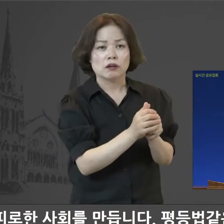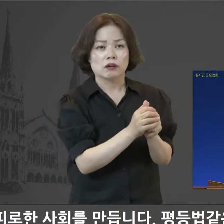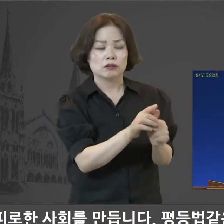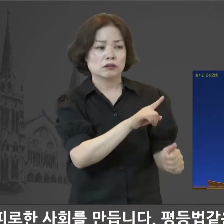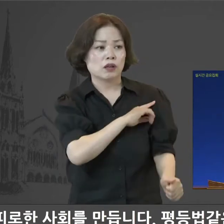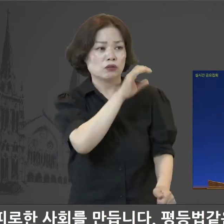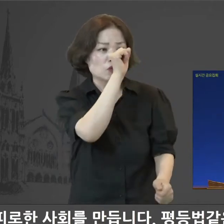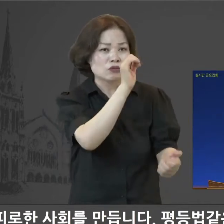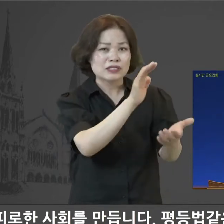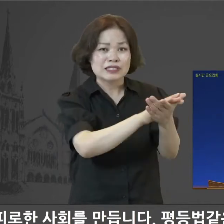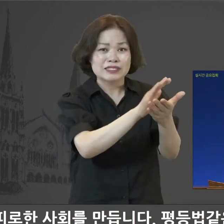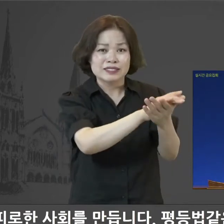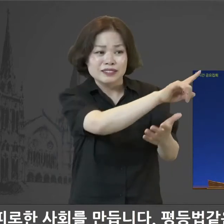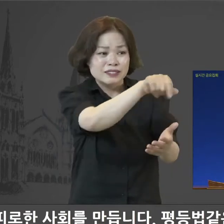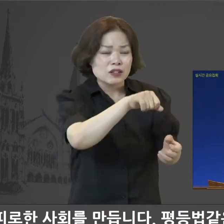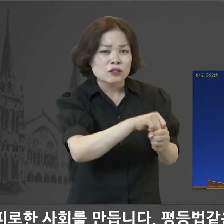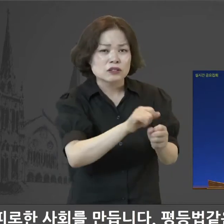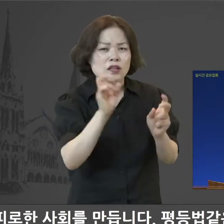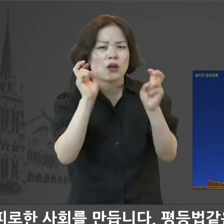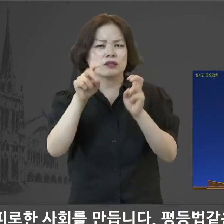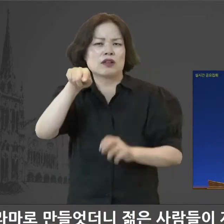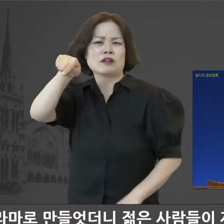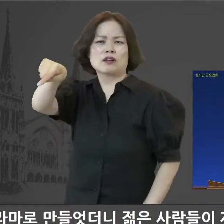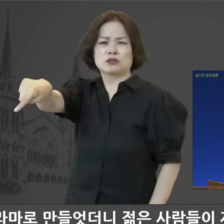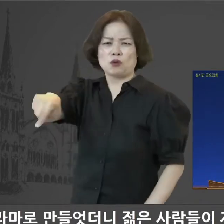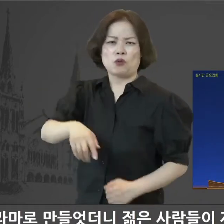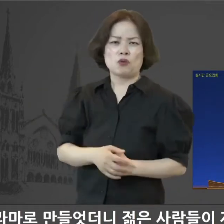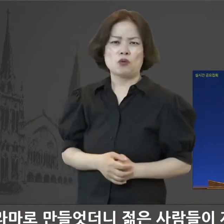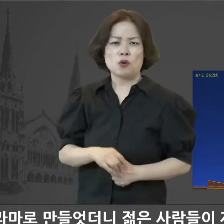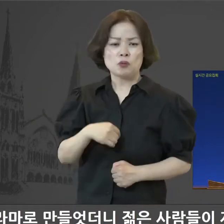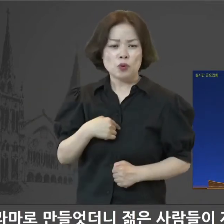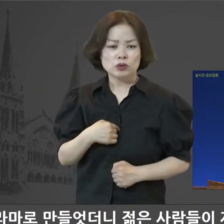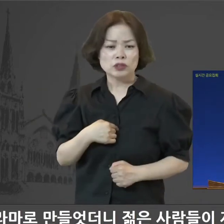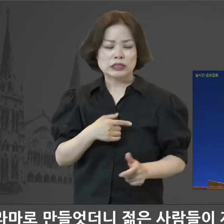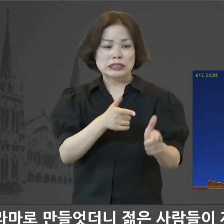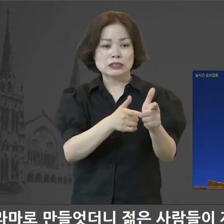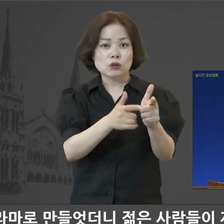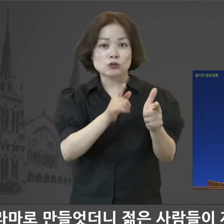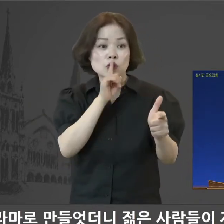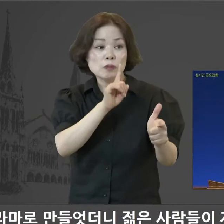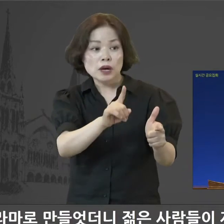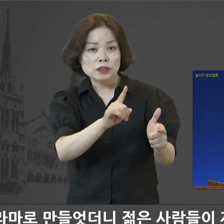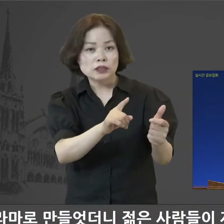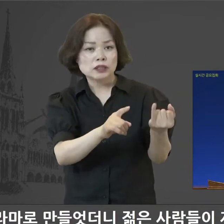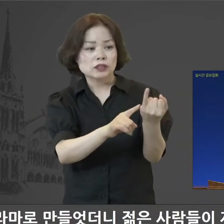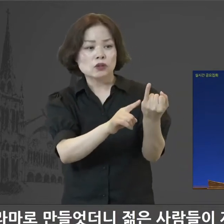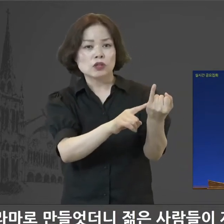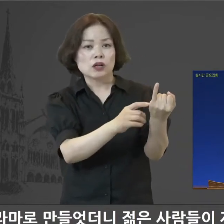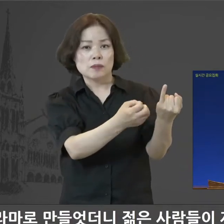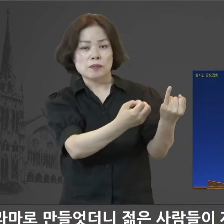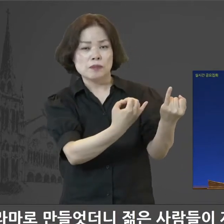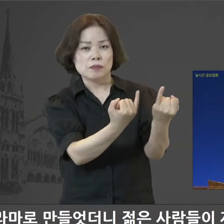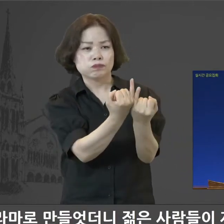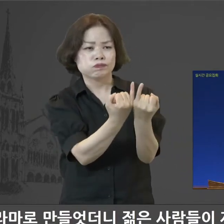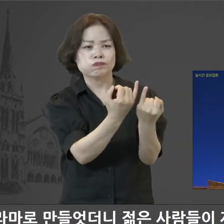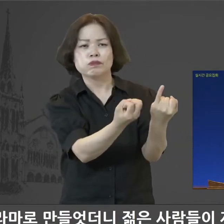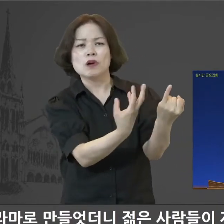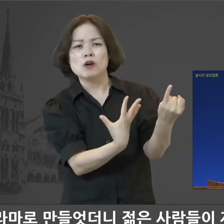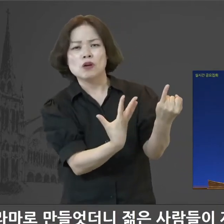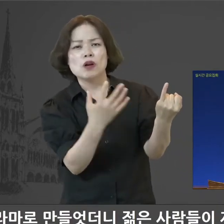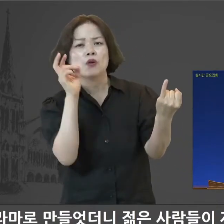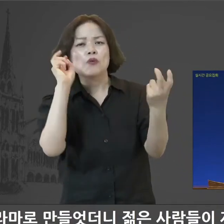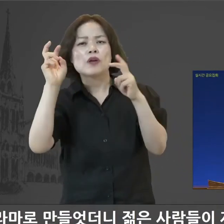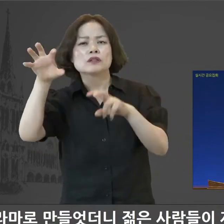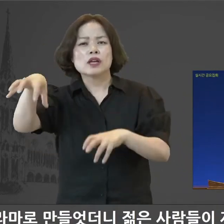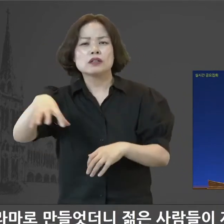프렌드인데 얘네들이 회사에 가가지고 그 본인이 성소수자라고 주장하는 여주인공이 무슨 짓을 하냐면,